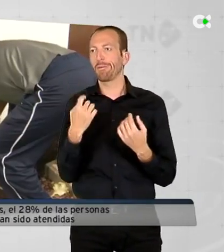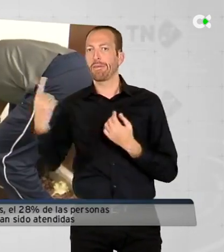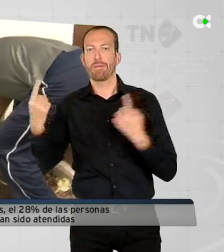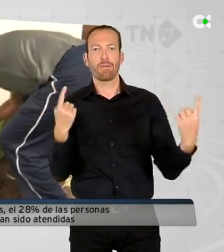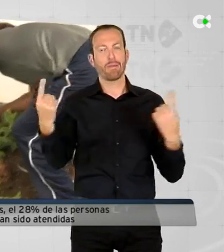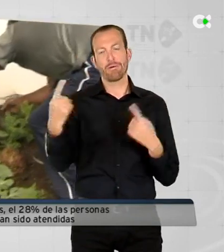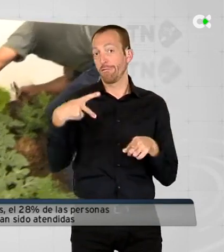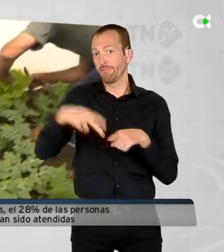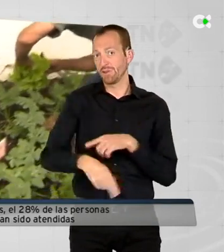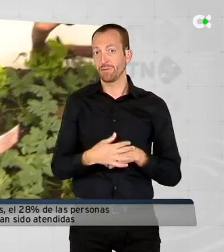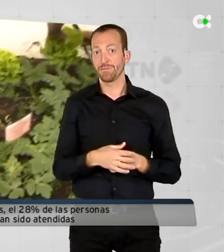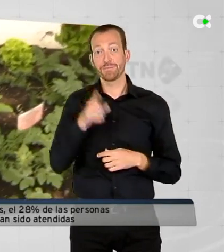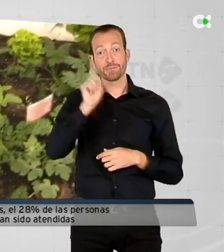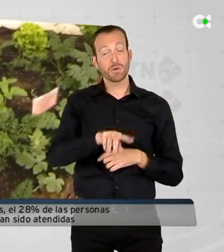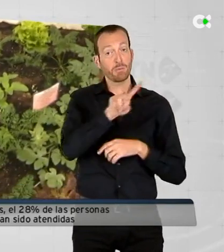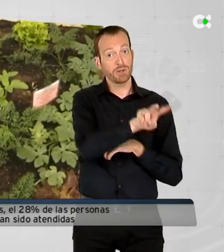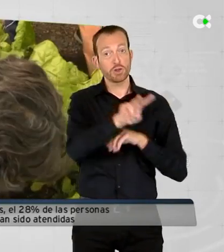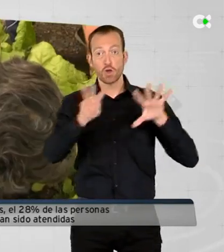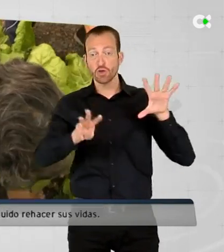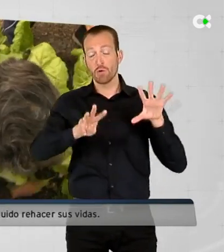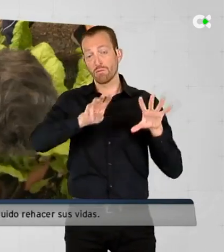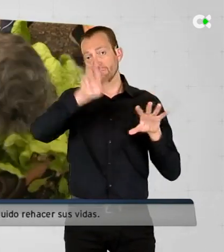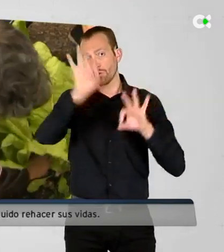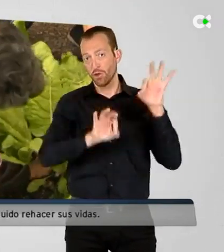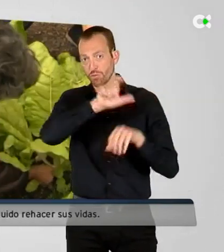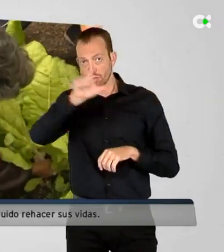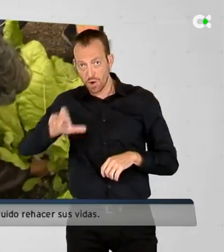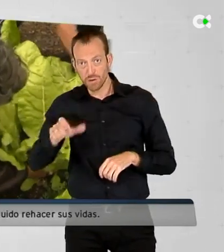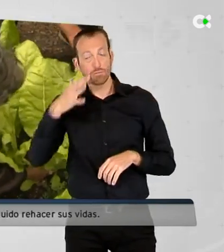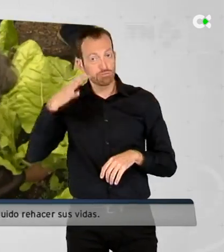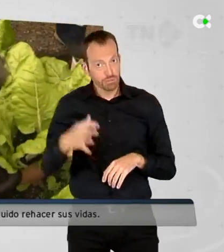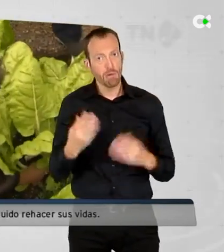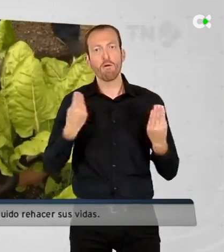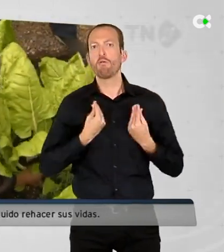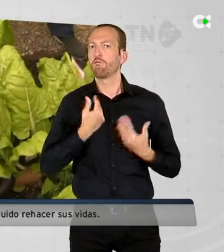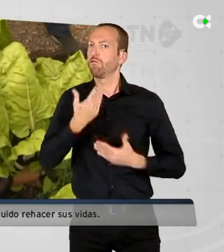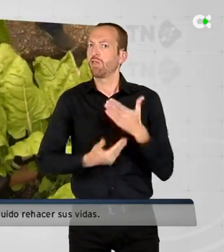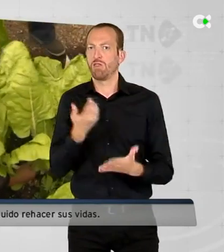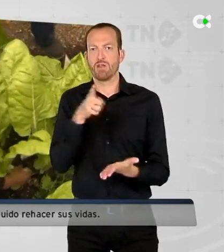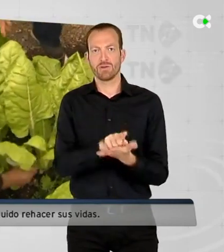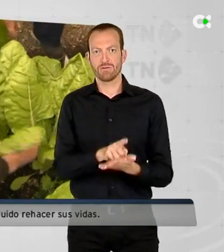dato más, el 28% de las personas que han sido atendidas han conseguido rehacer sus vidas.